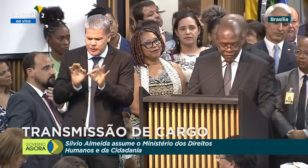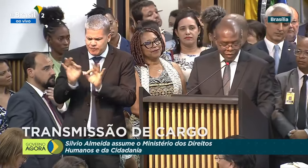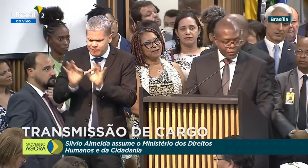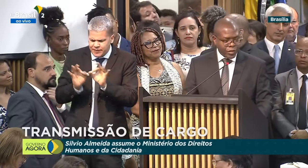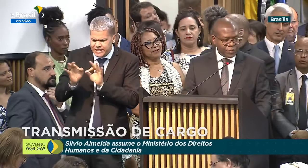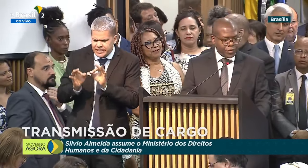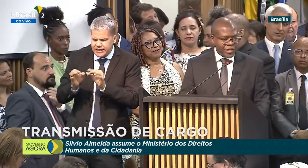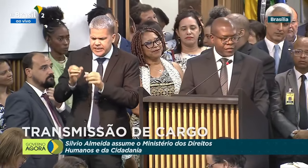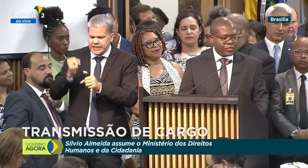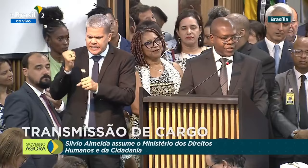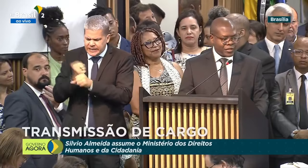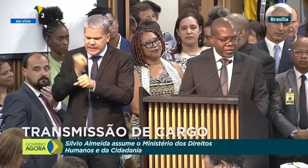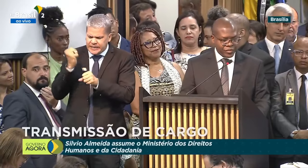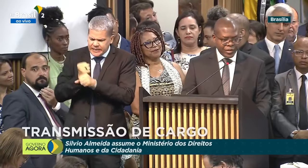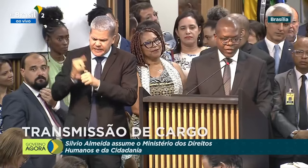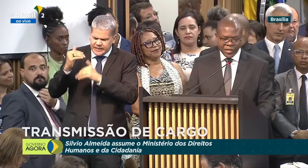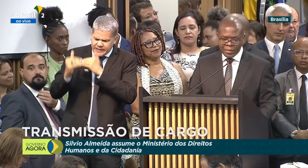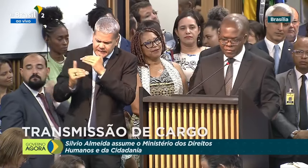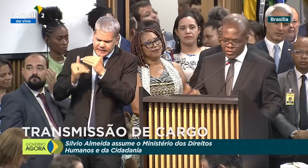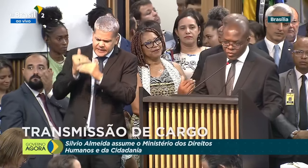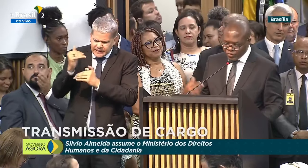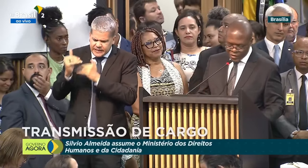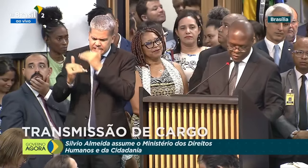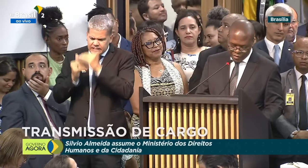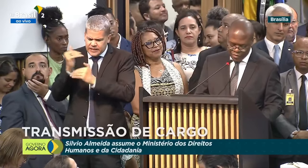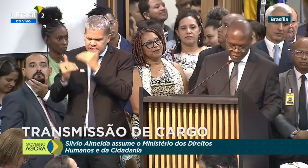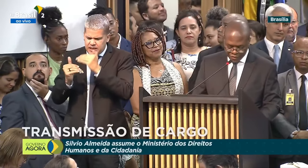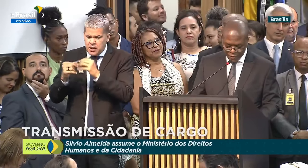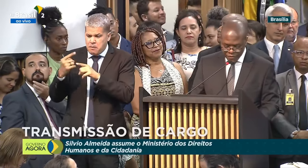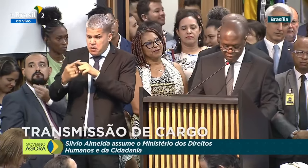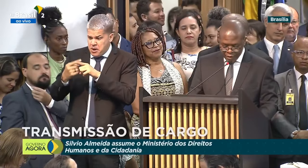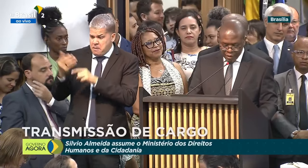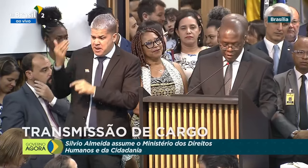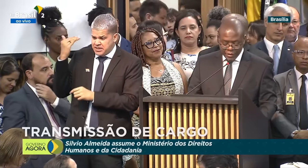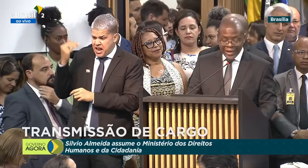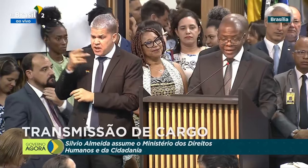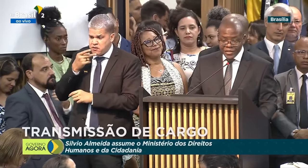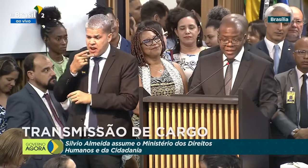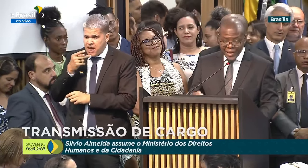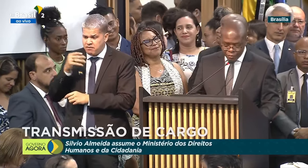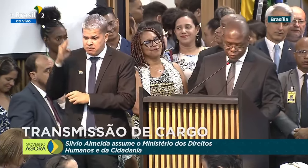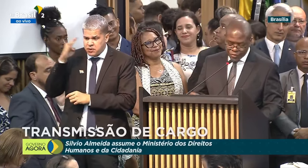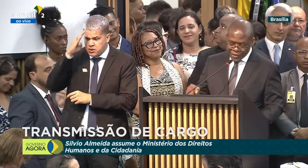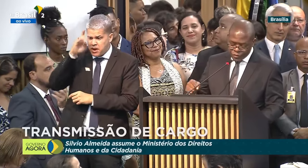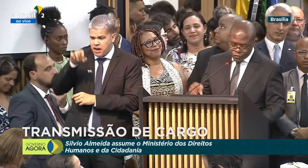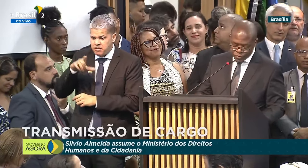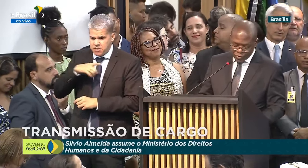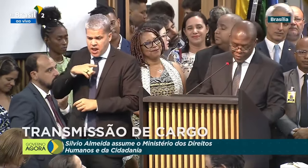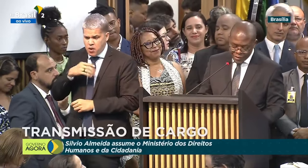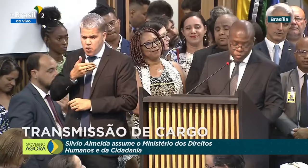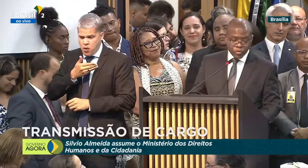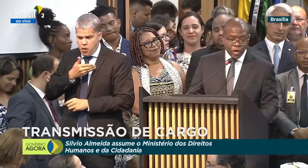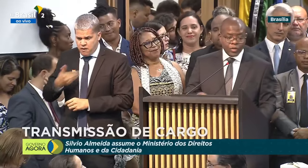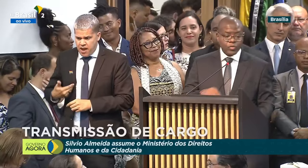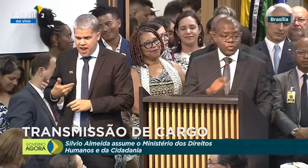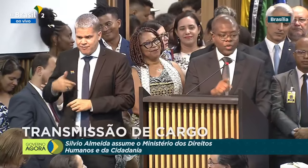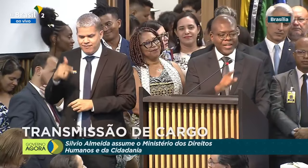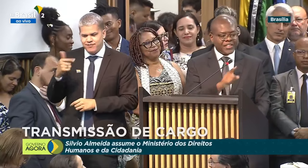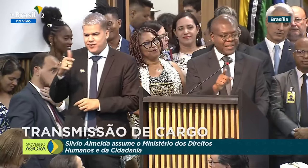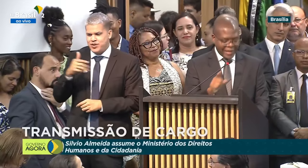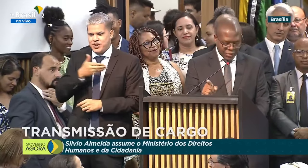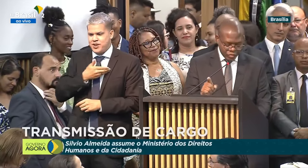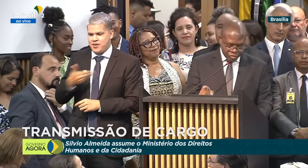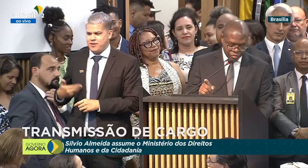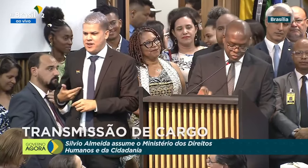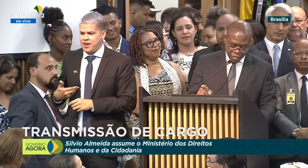desmontado por esse projeto de instituição nacional que chamava os de governo anteriormente garante iremos Portanto o funcionamento dos órgãos